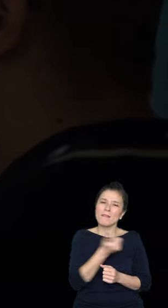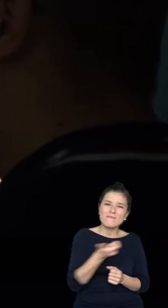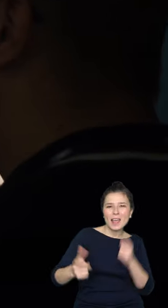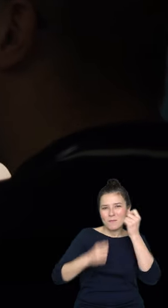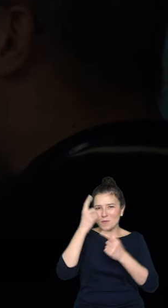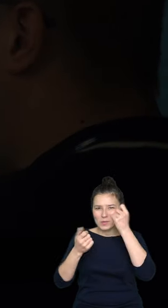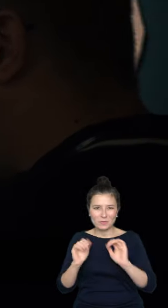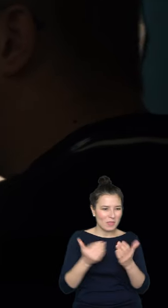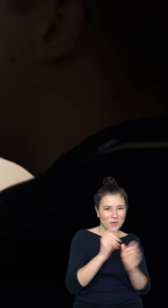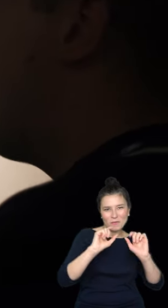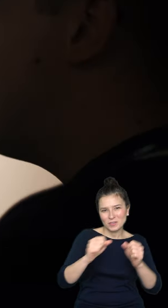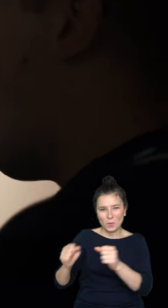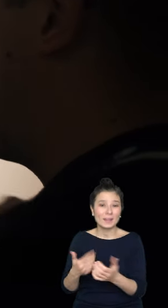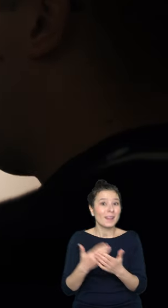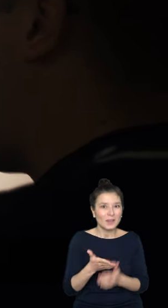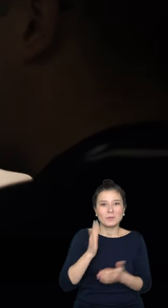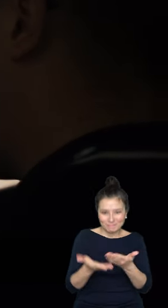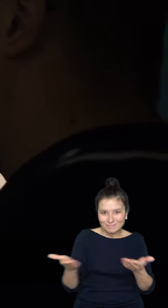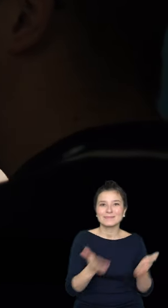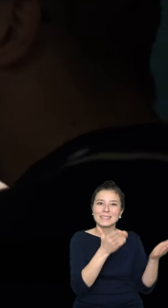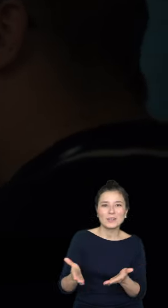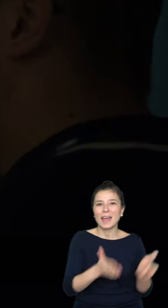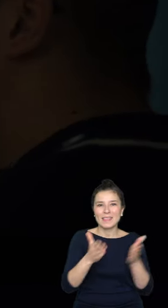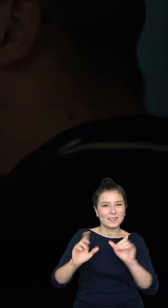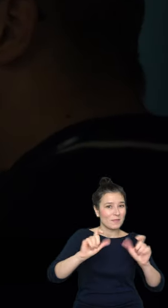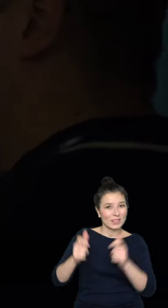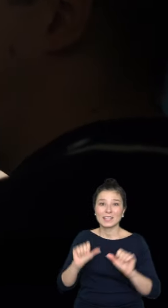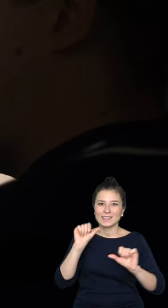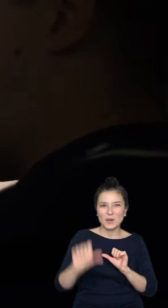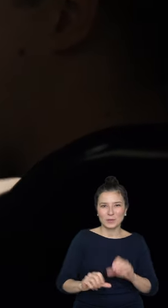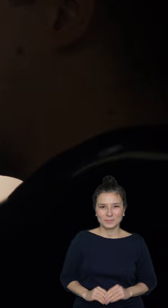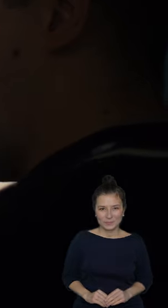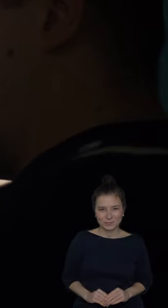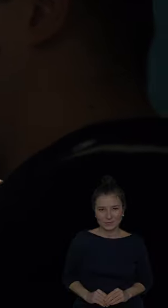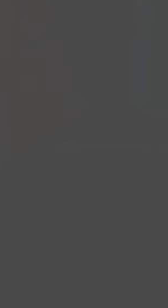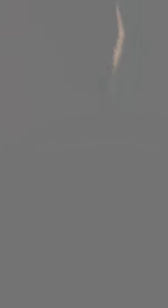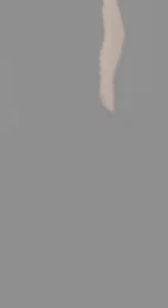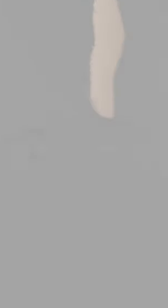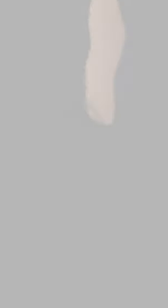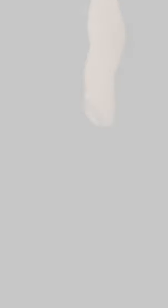pomysłów na nowe działania, dlatego będziemy Państwa zapraszać na kolejne wydarzenia w przyszłym roku.